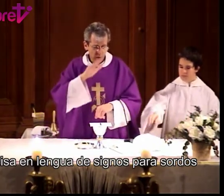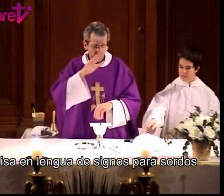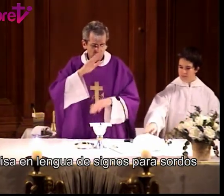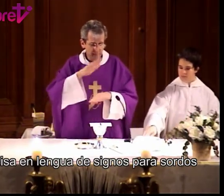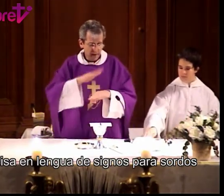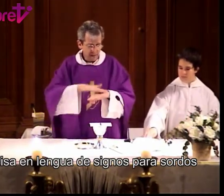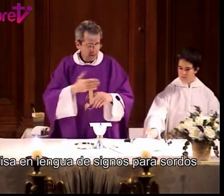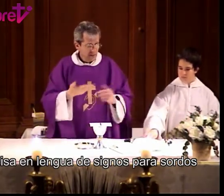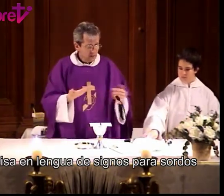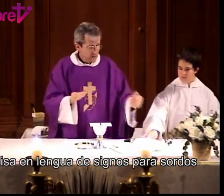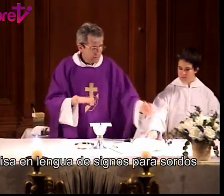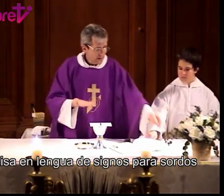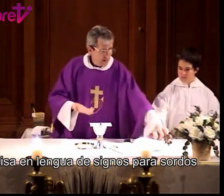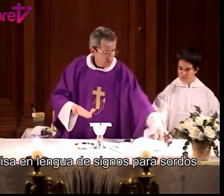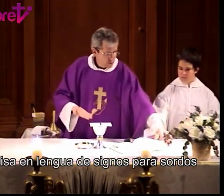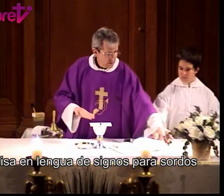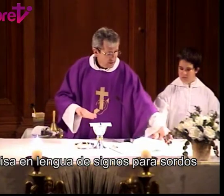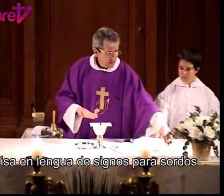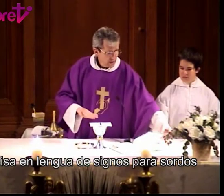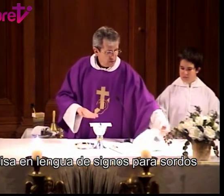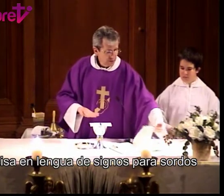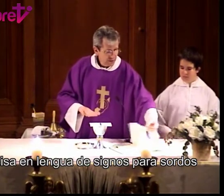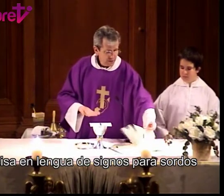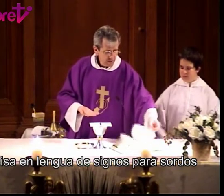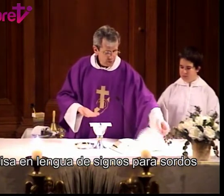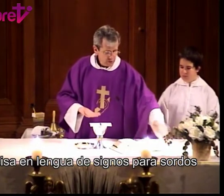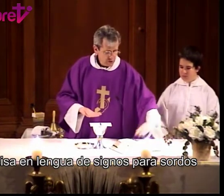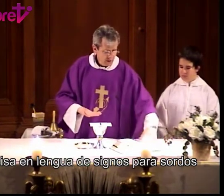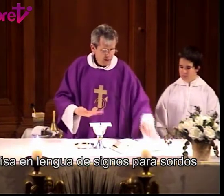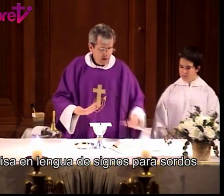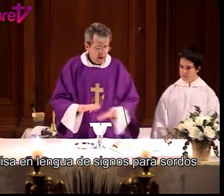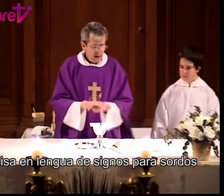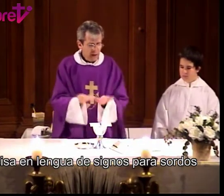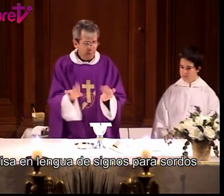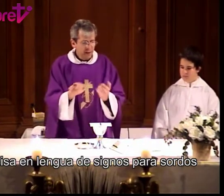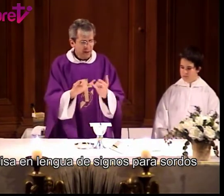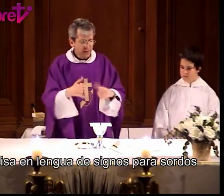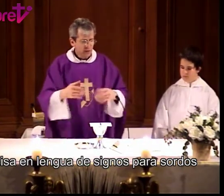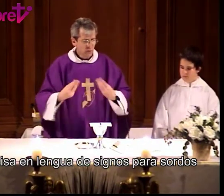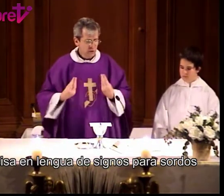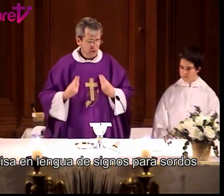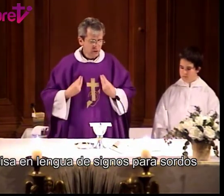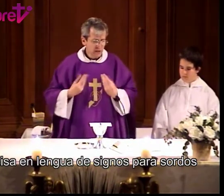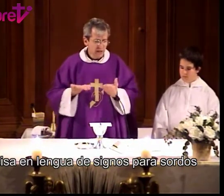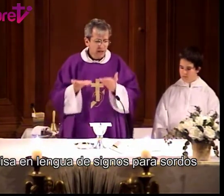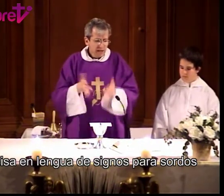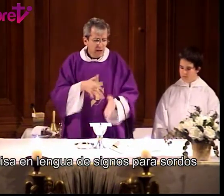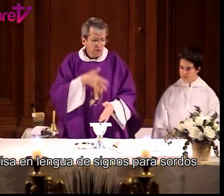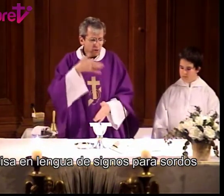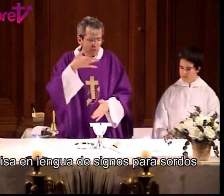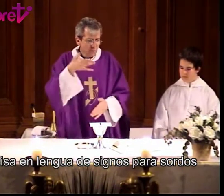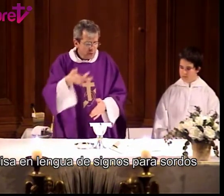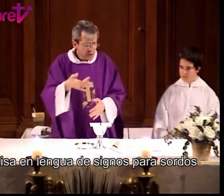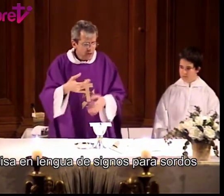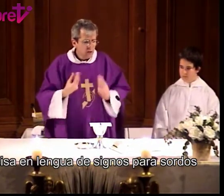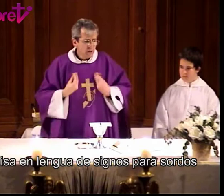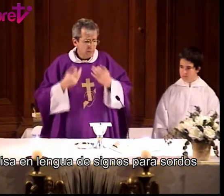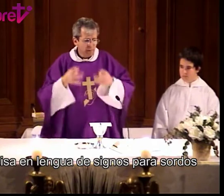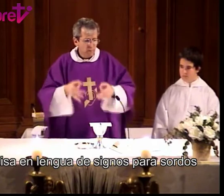los males y pecados y concédenos la paz en nuestros días y ayudados por tu misericordia vivamos